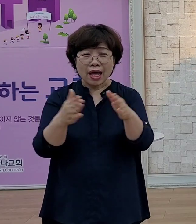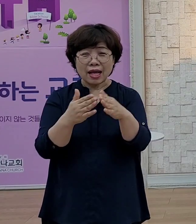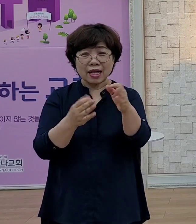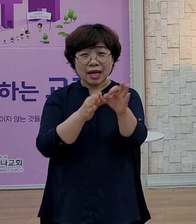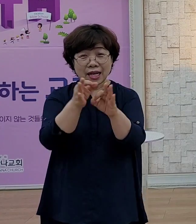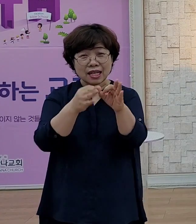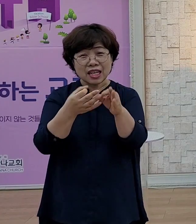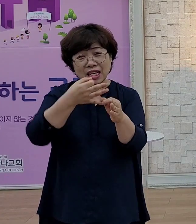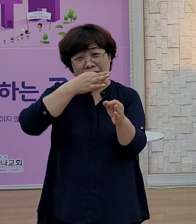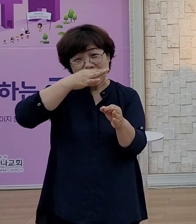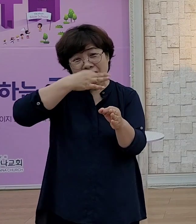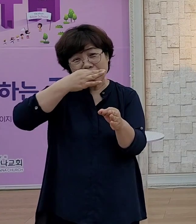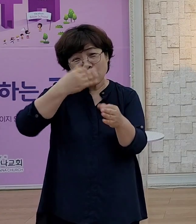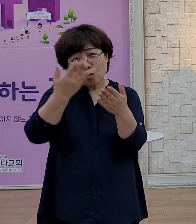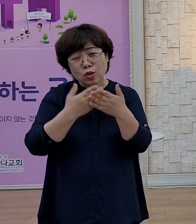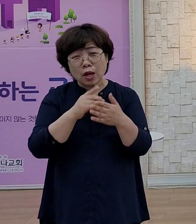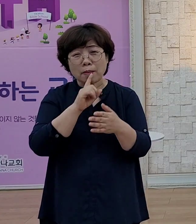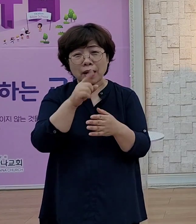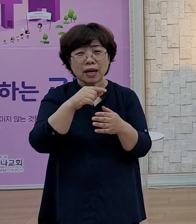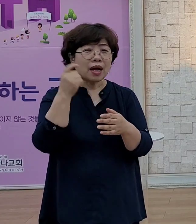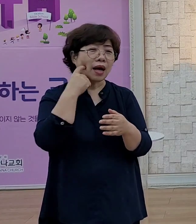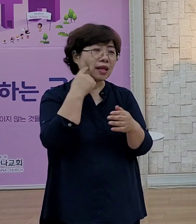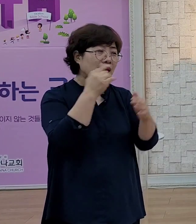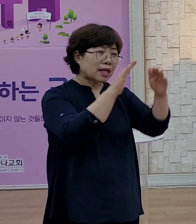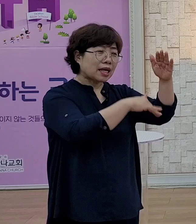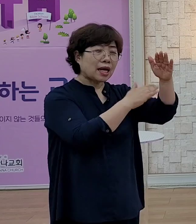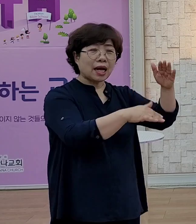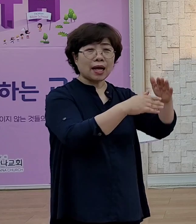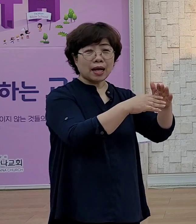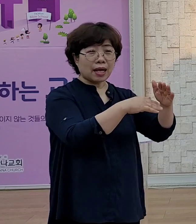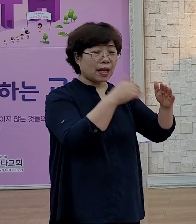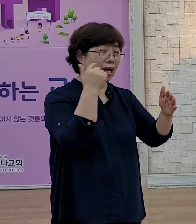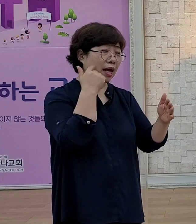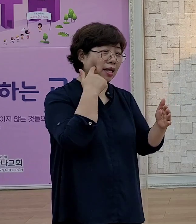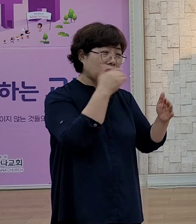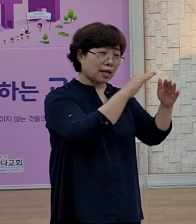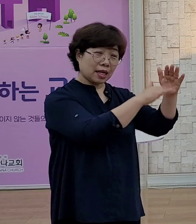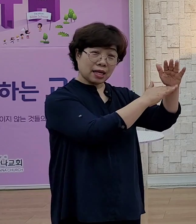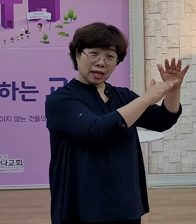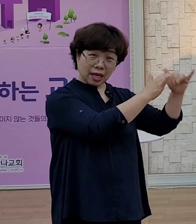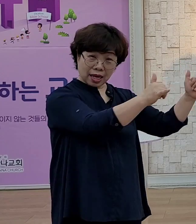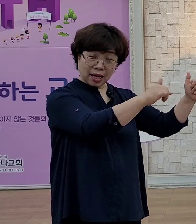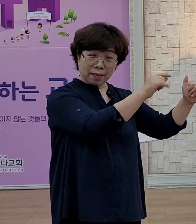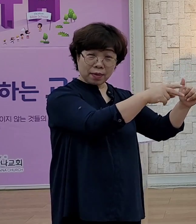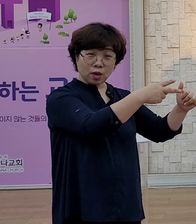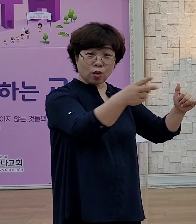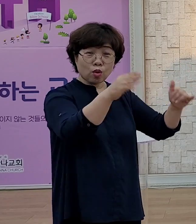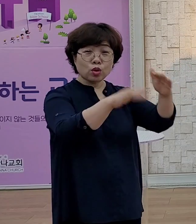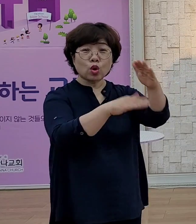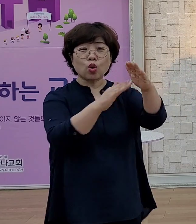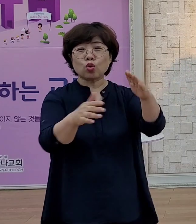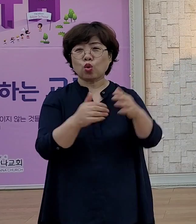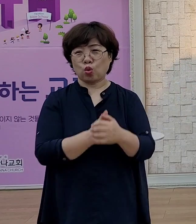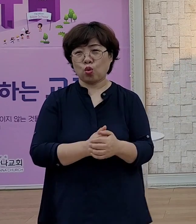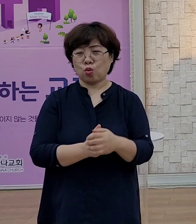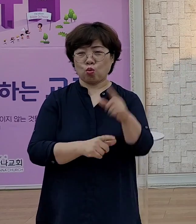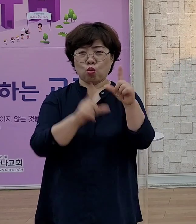이 사람이었다라는 것입니다. 그래서 여러분 17절은 이렇게 말을 합니다.